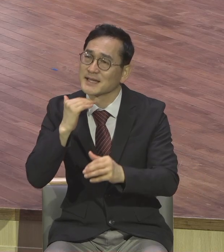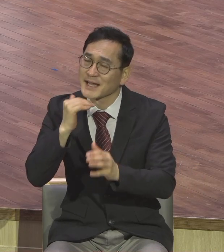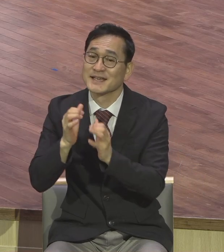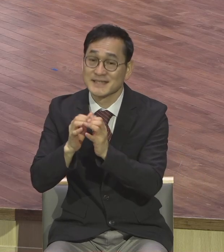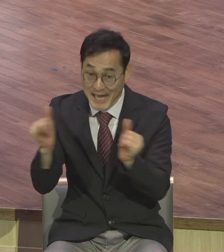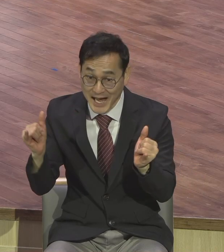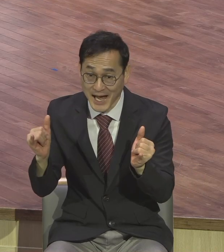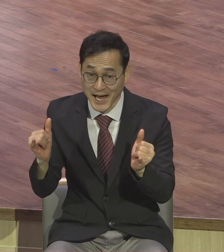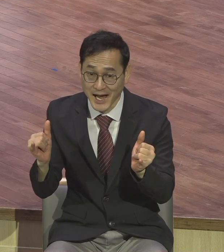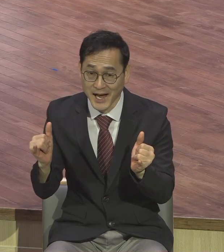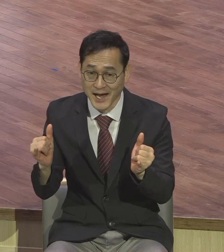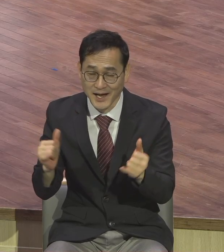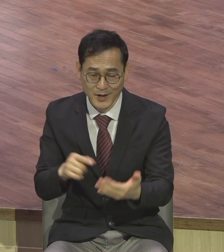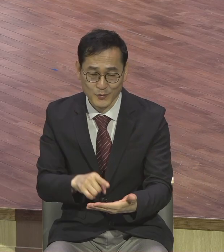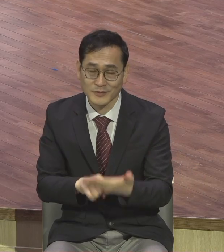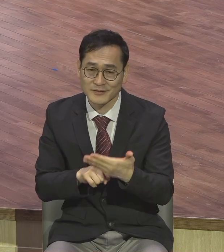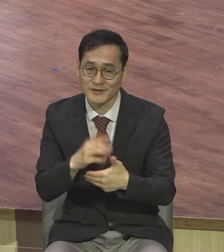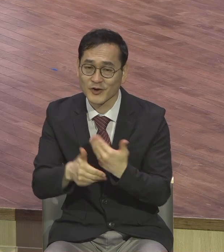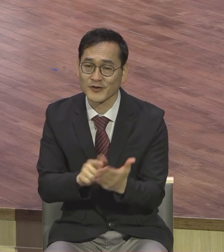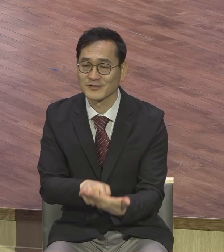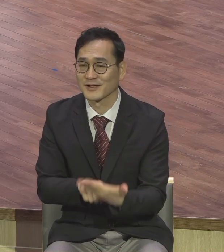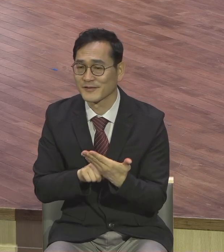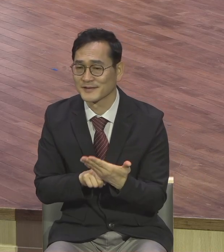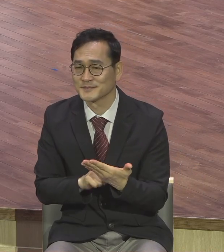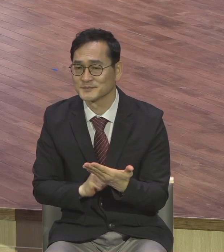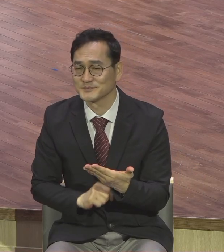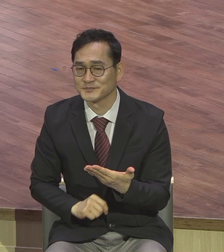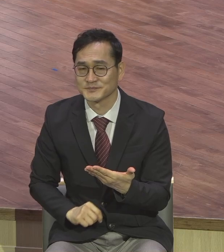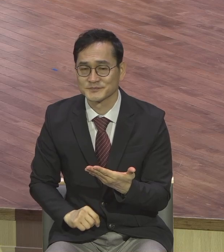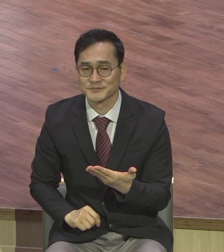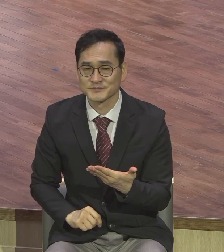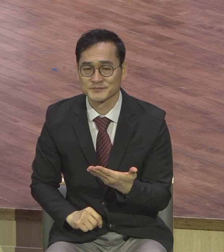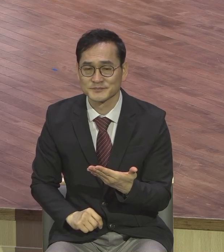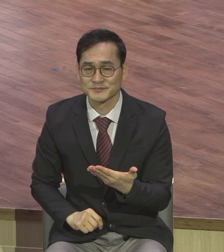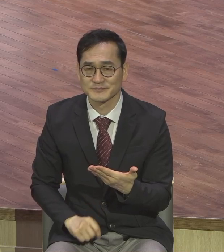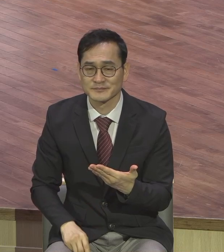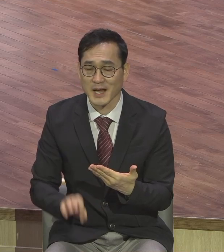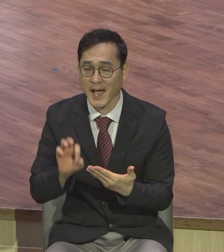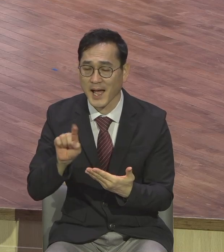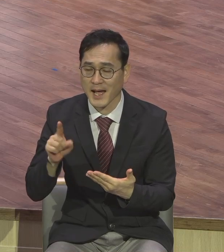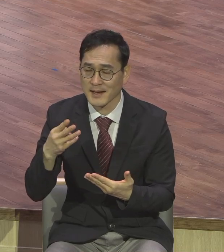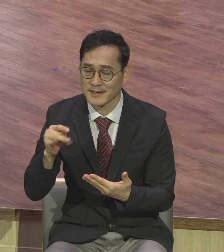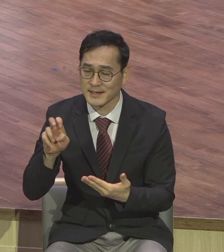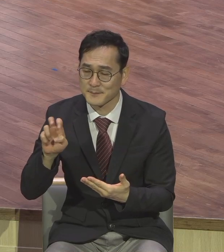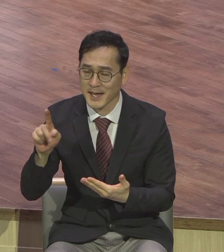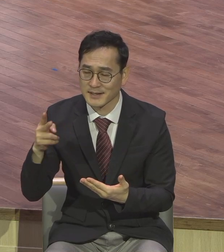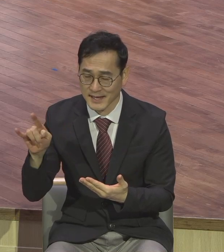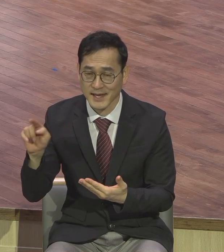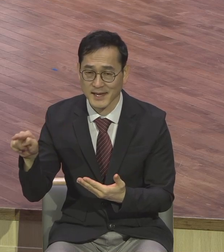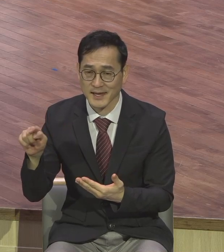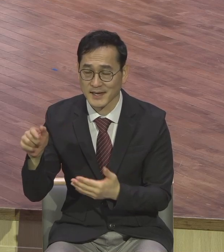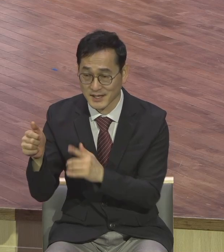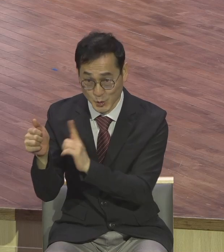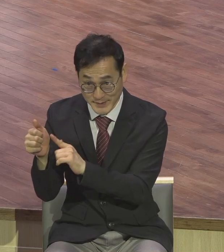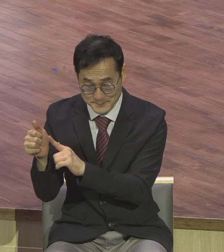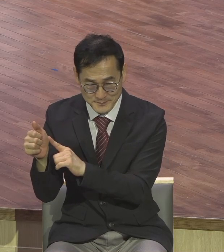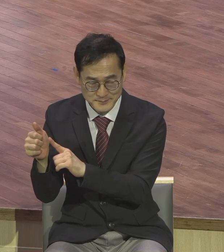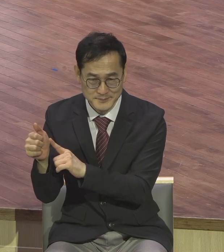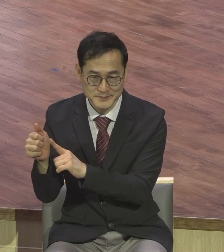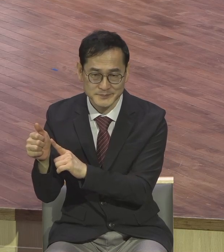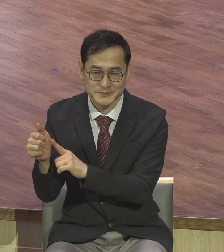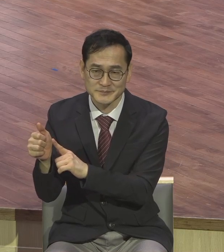표현하고 있어요. 아리마대 요셉을 다시 말해서 아리마대 요셉은 하나님의